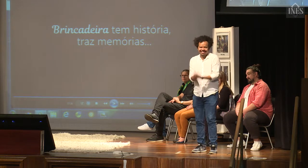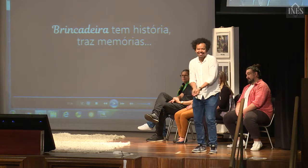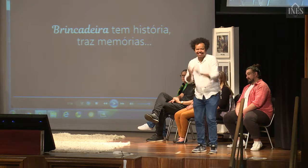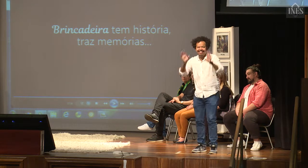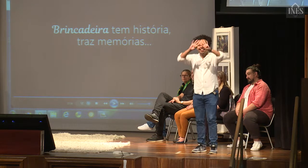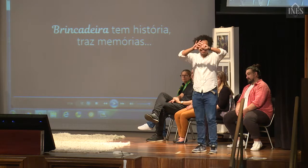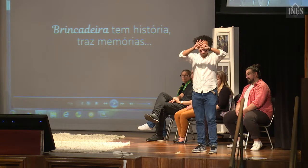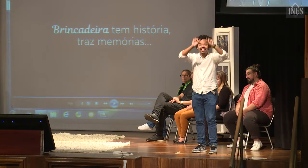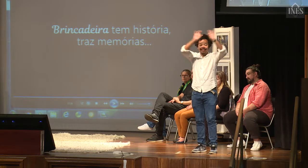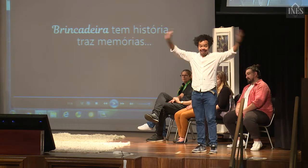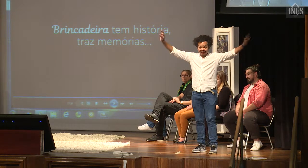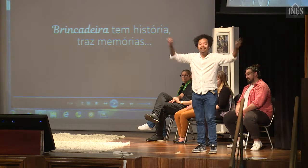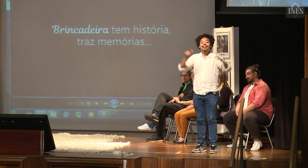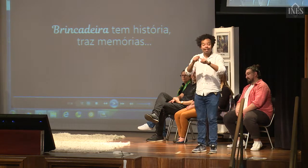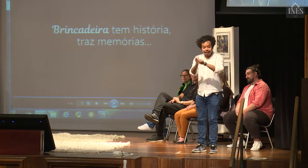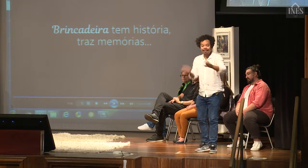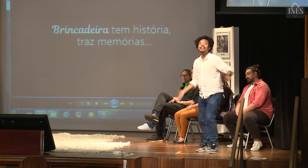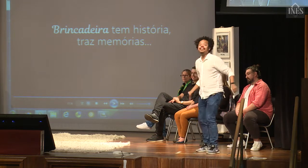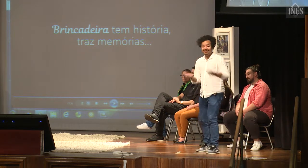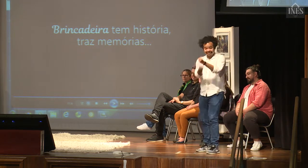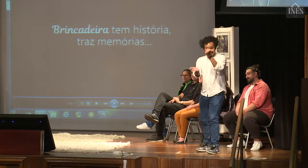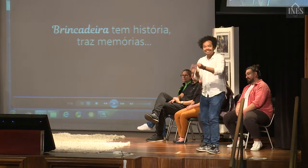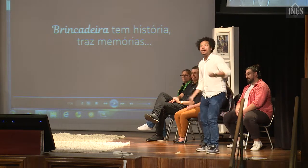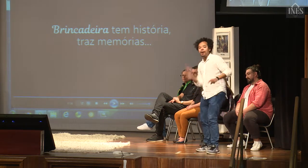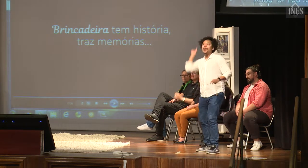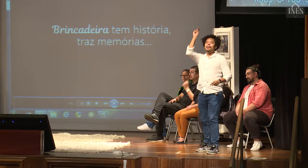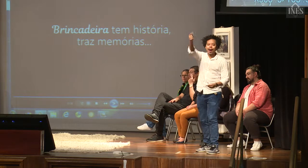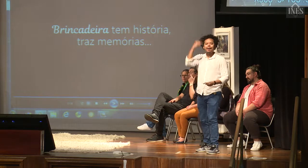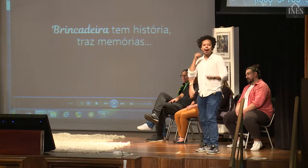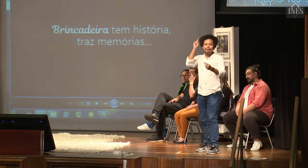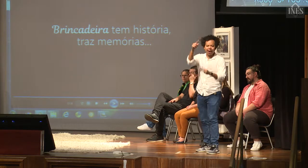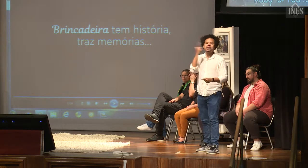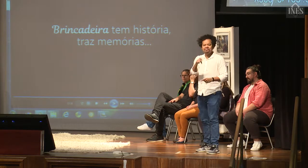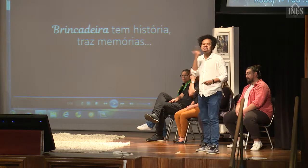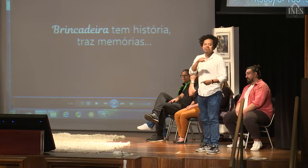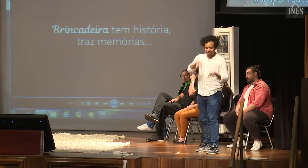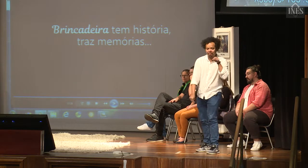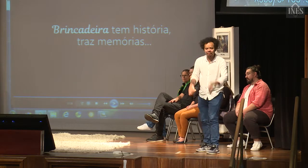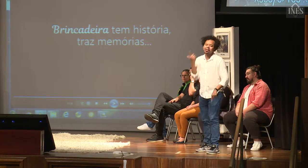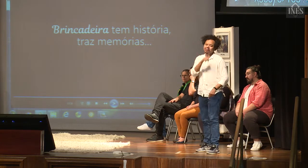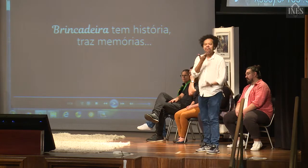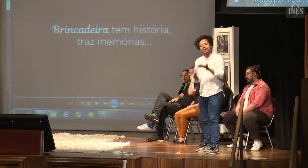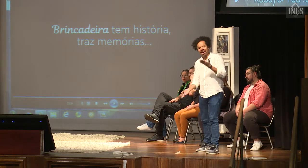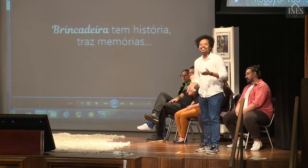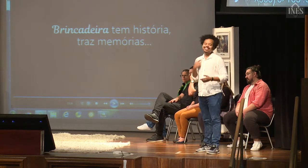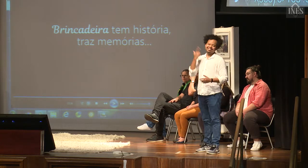Também brincamos de vôlei, né? Que a gente utilizava lá a corda para poder fazer o vôlei com a peteca mesmo, utilizava e era muito bom. E